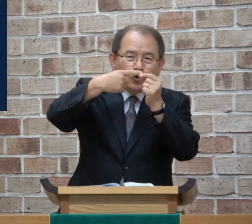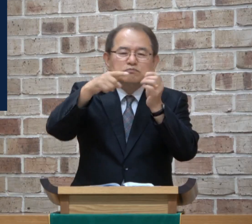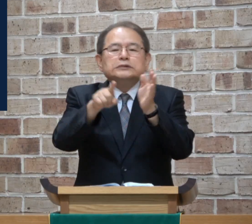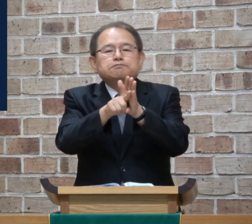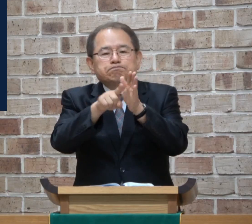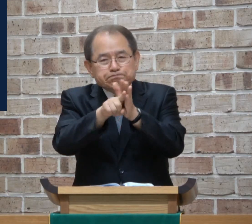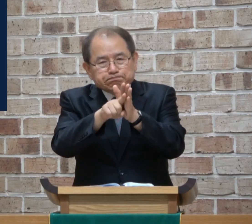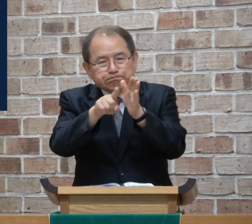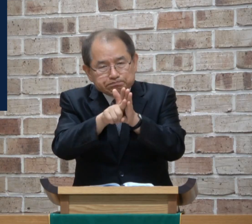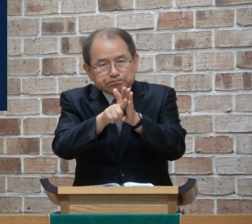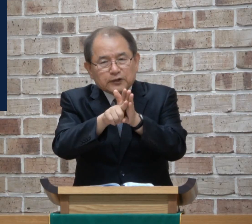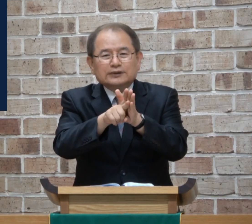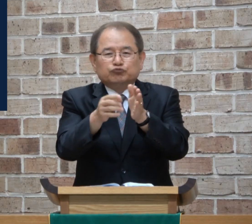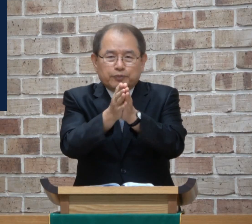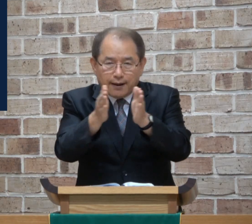첫 번째,